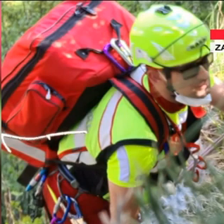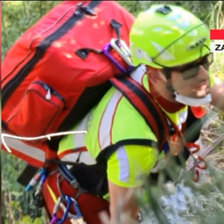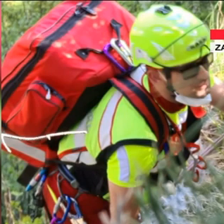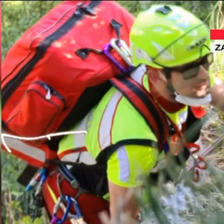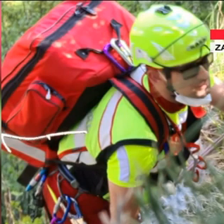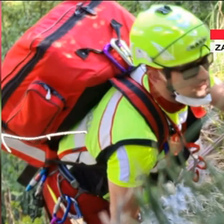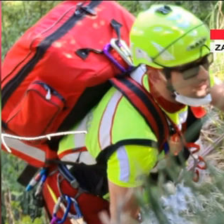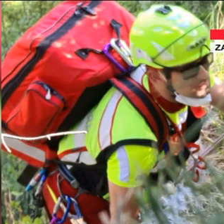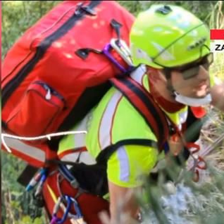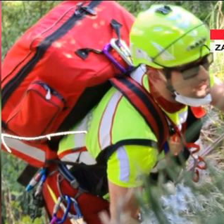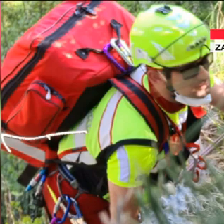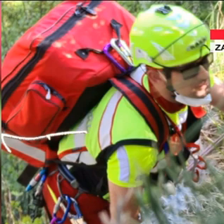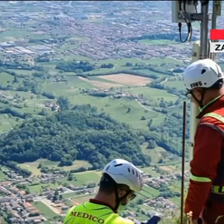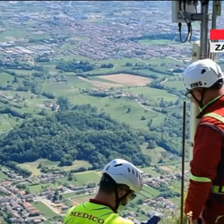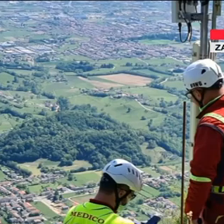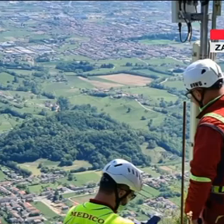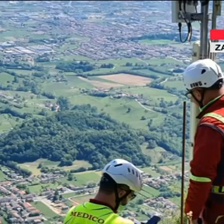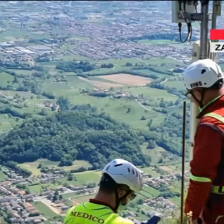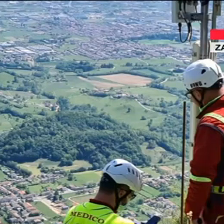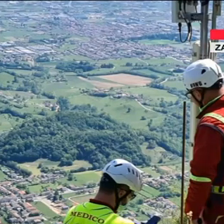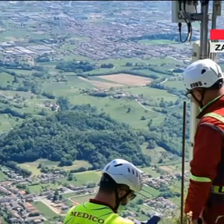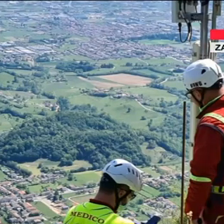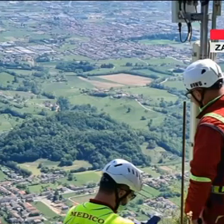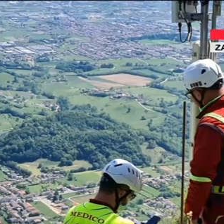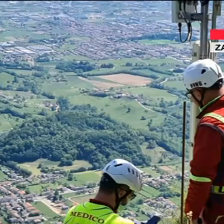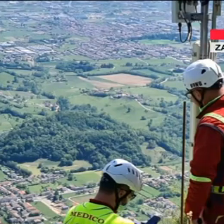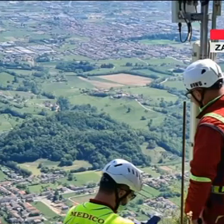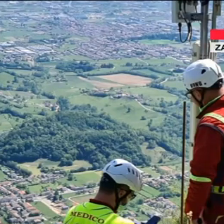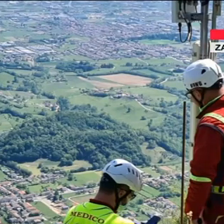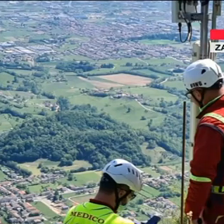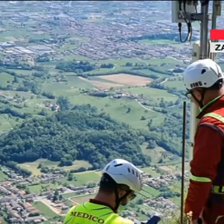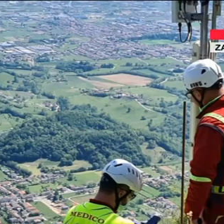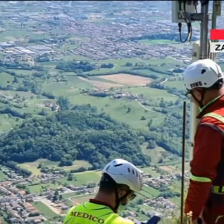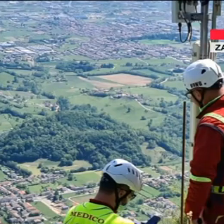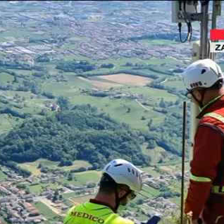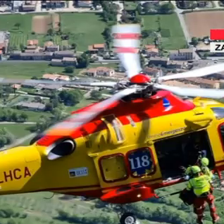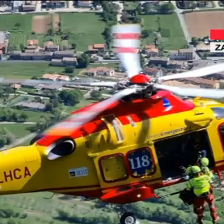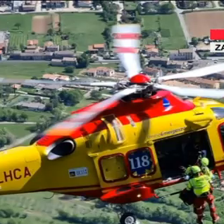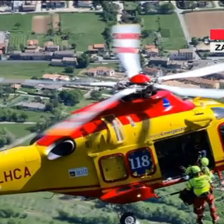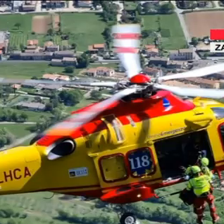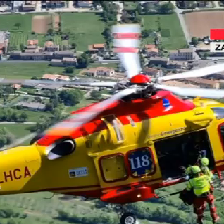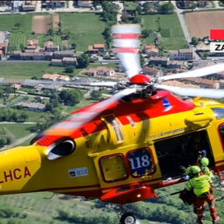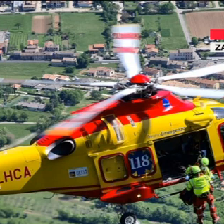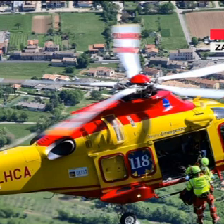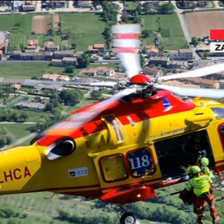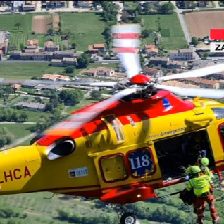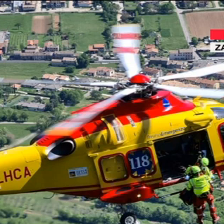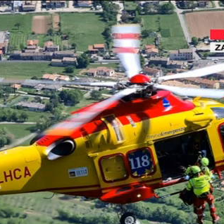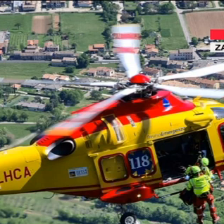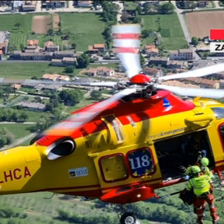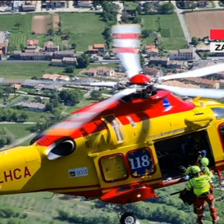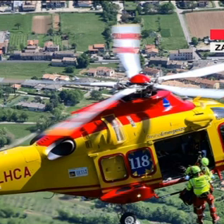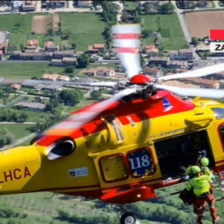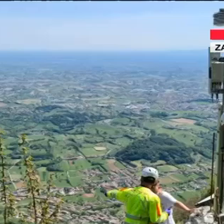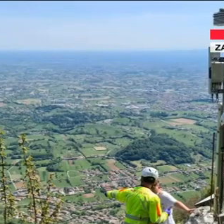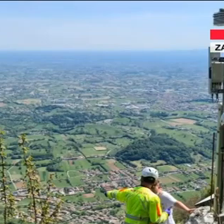corpo. Era caduto per centinaia di metri, morendo nell'impatto con il suolo. La vicenda ha destato grande scalpore nell'ambiente, dato che il 51enne di Borso del